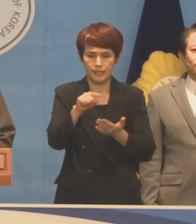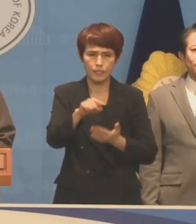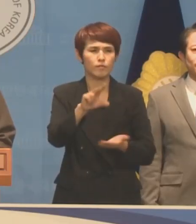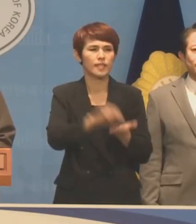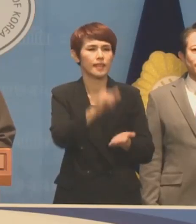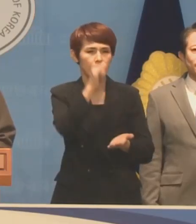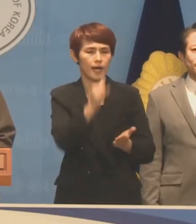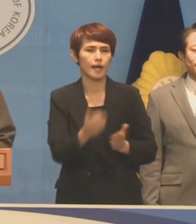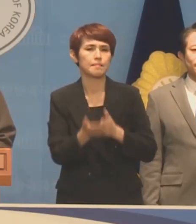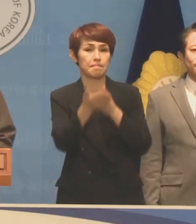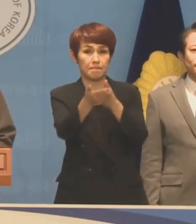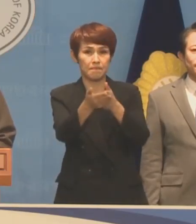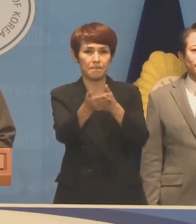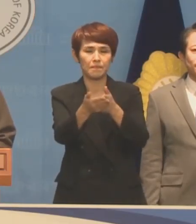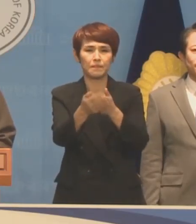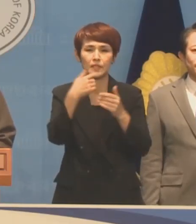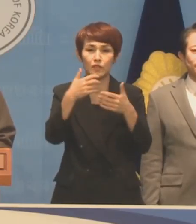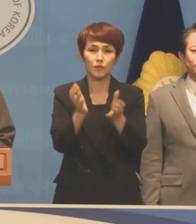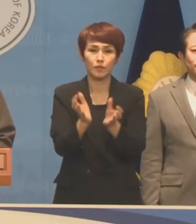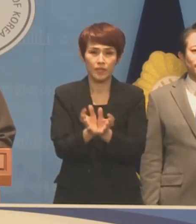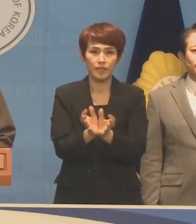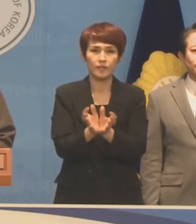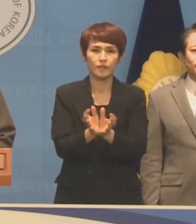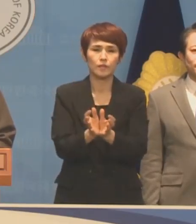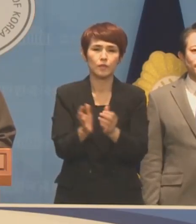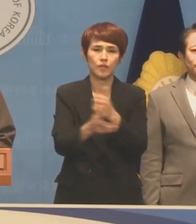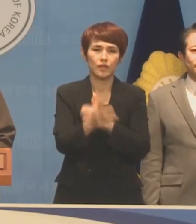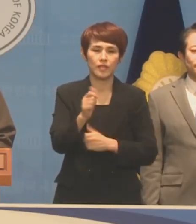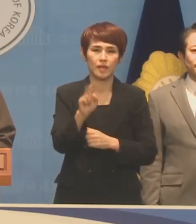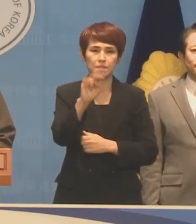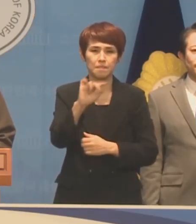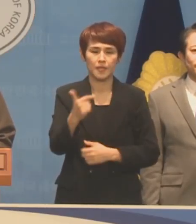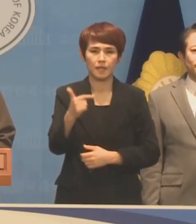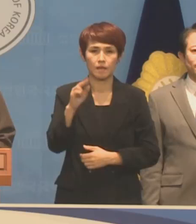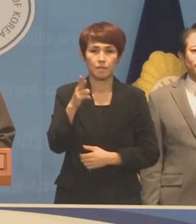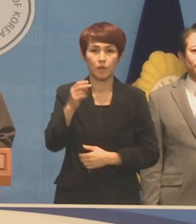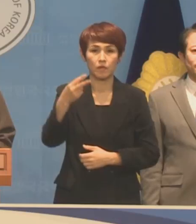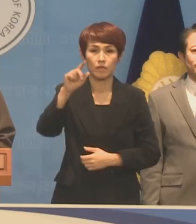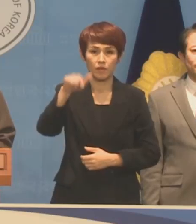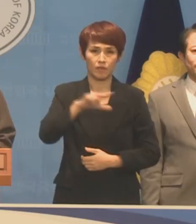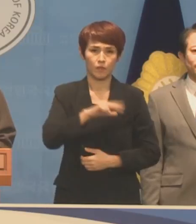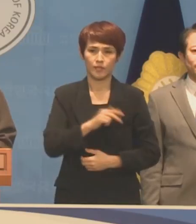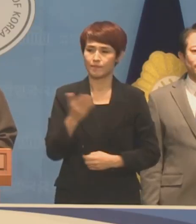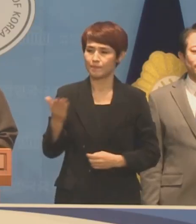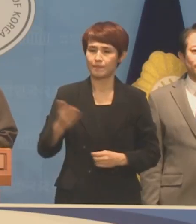주신 더불어민주당 을지로위원회 위원장 민병덕 의원님 참석해 주셨습니다.